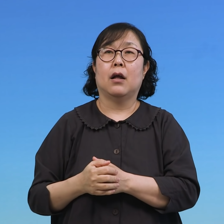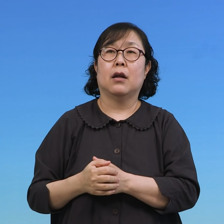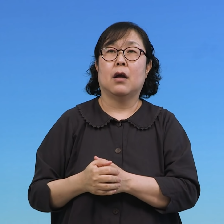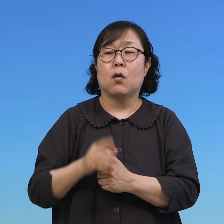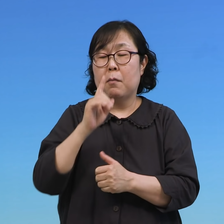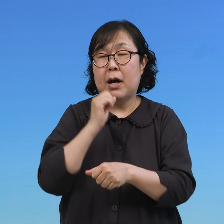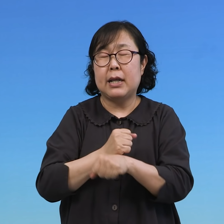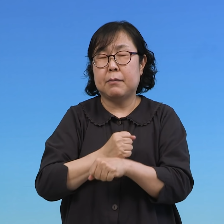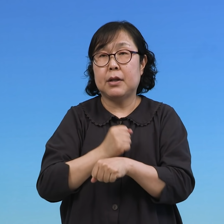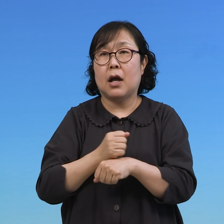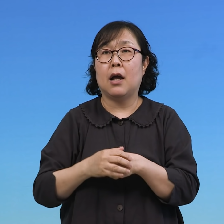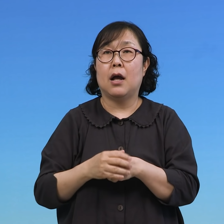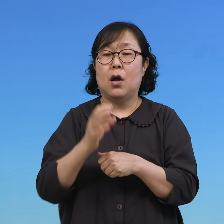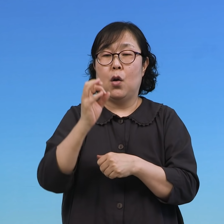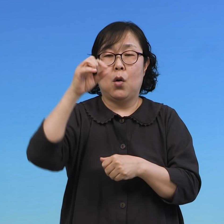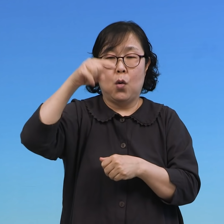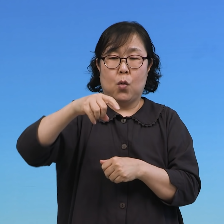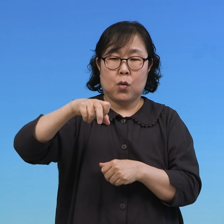것도 그거예요.